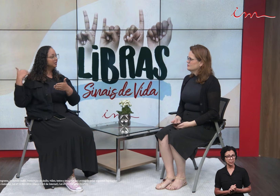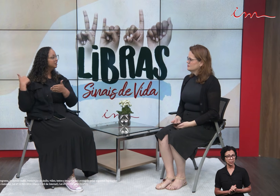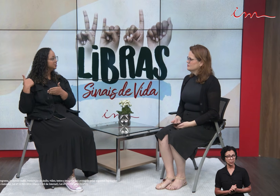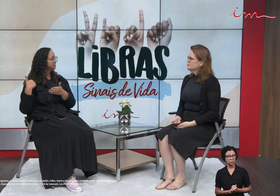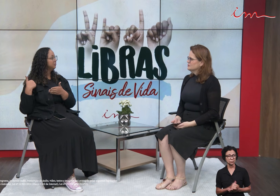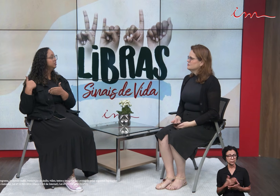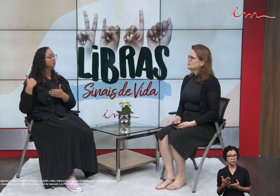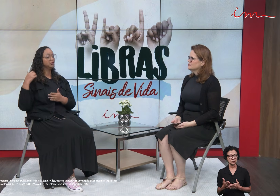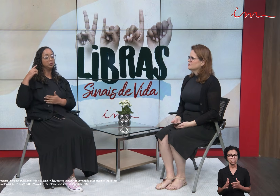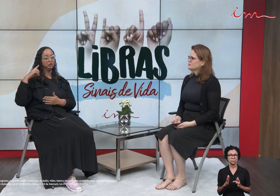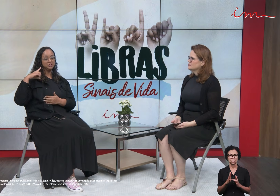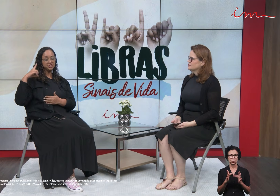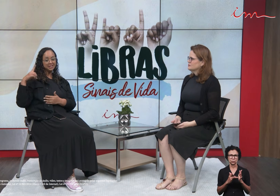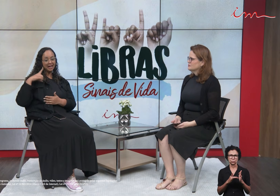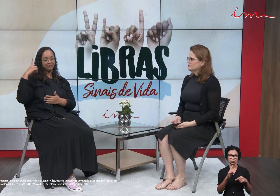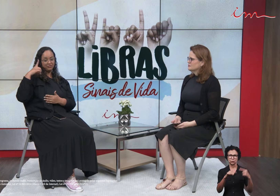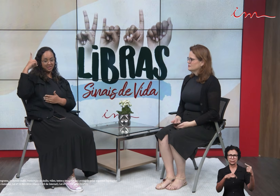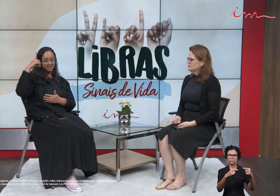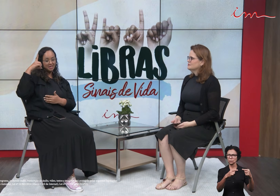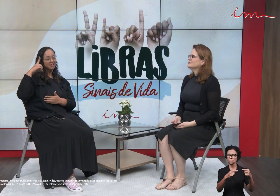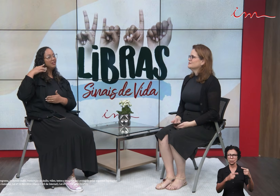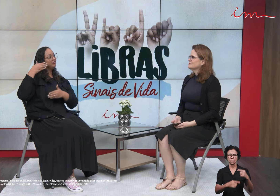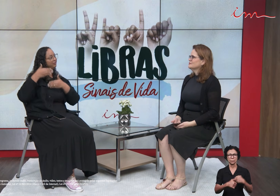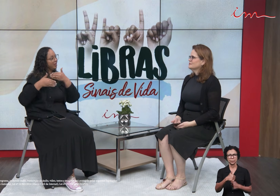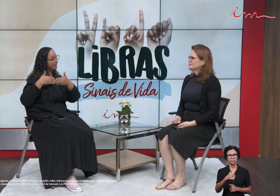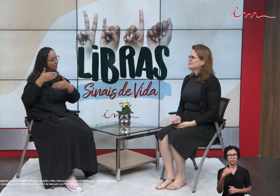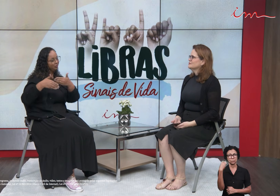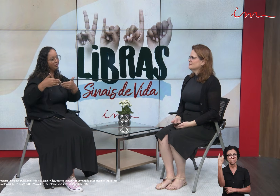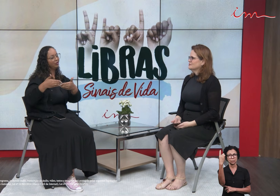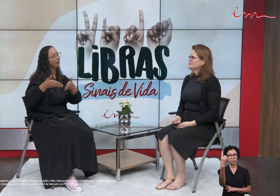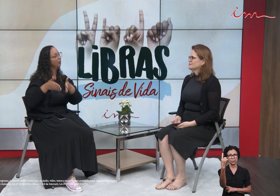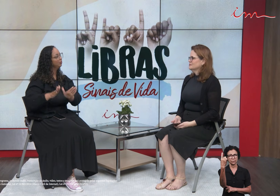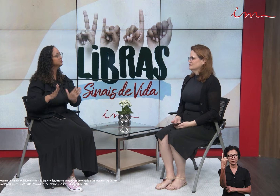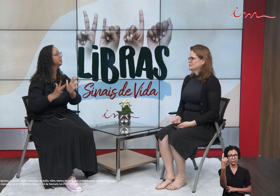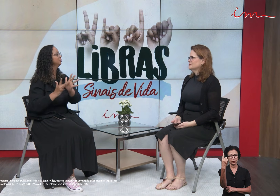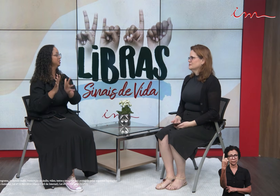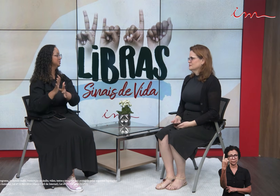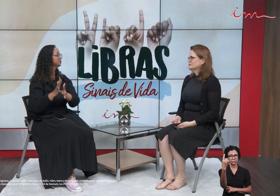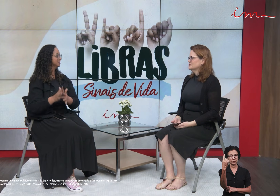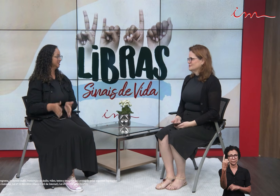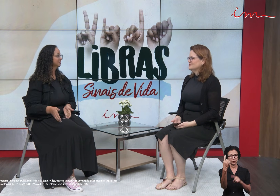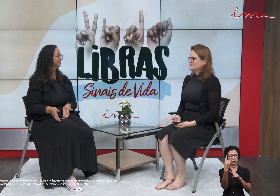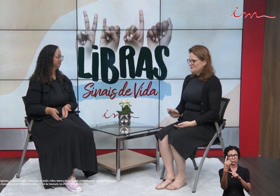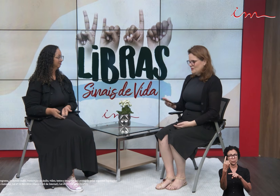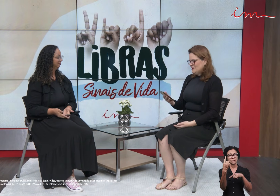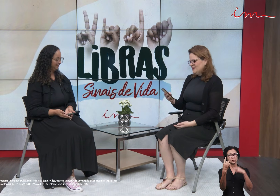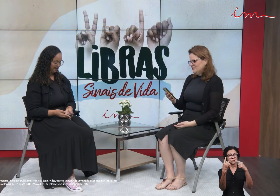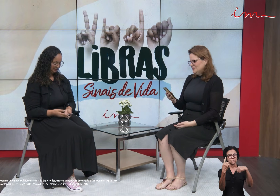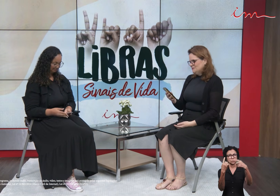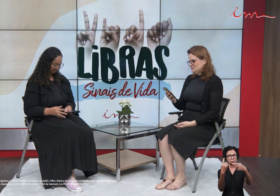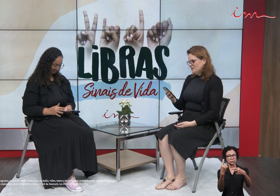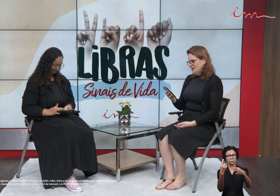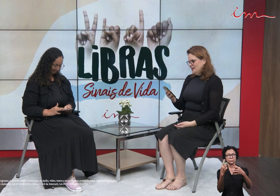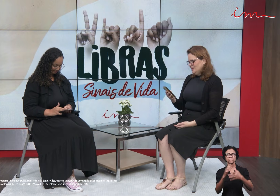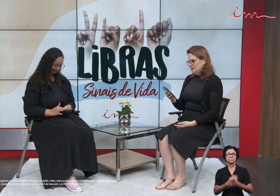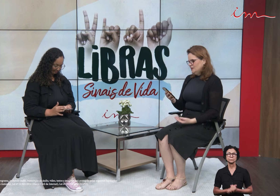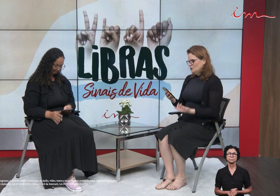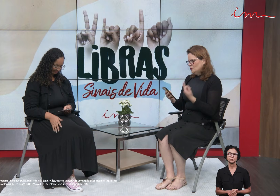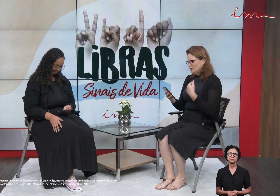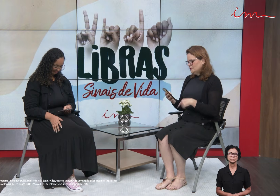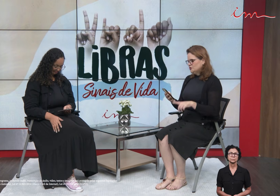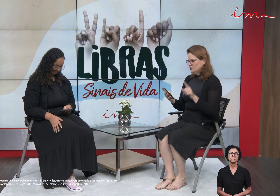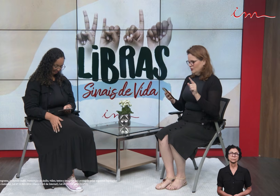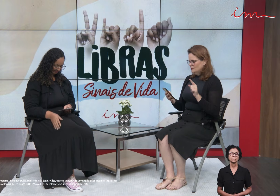então foi antes de Davi? Não, então de Davi veio o Senhor Jesus. Maravilha.